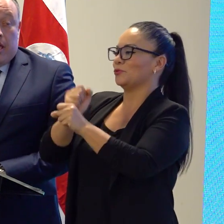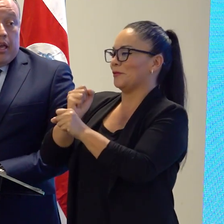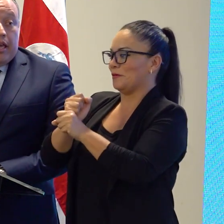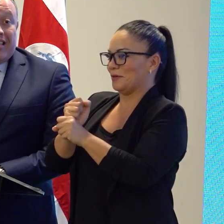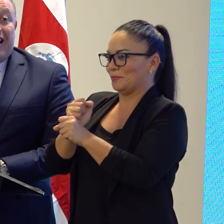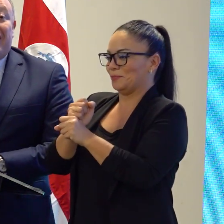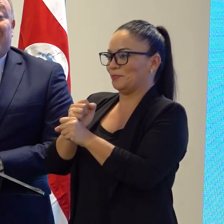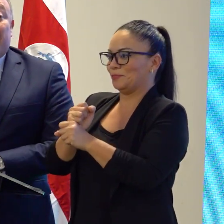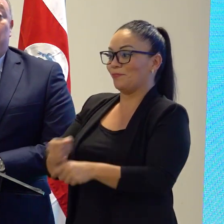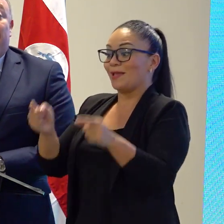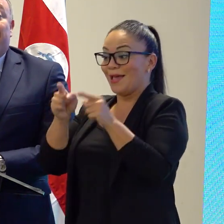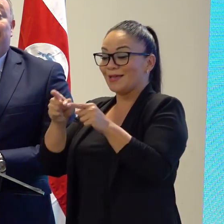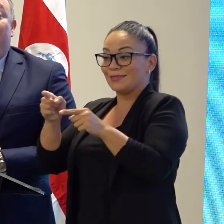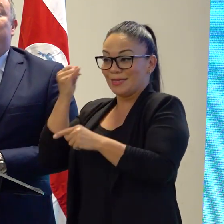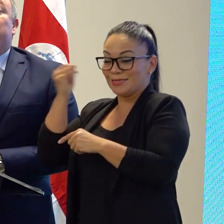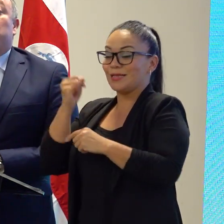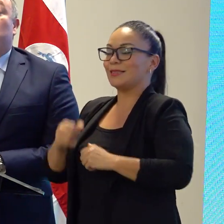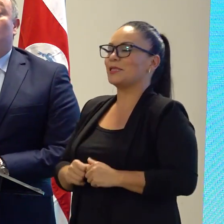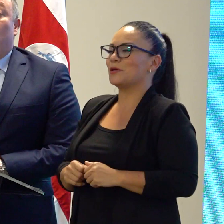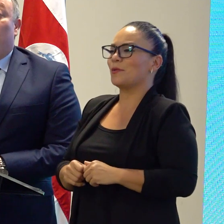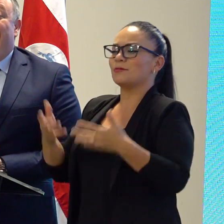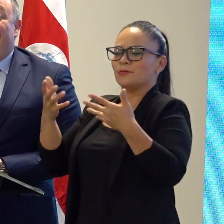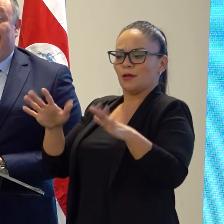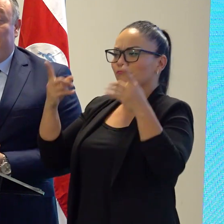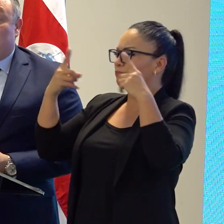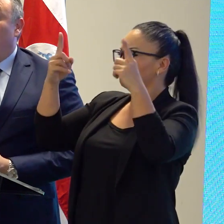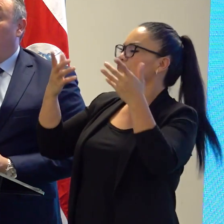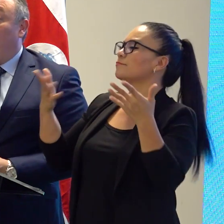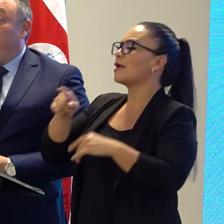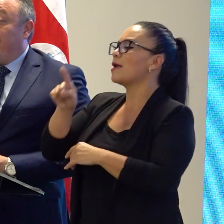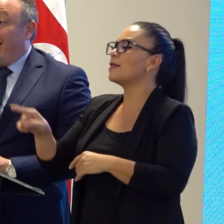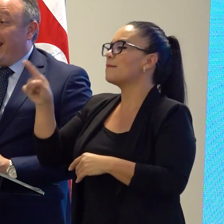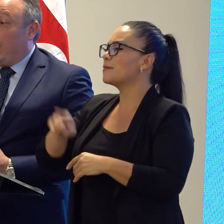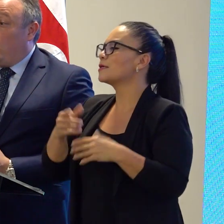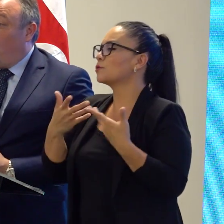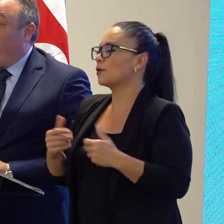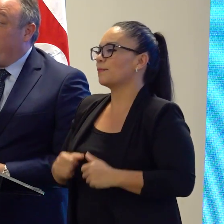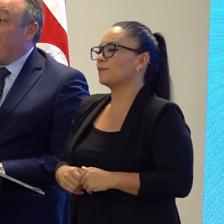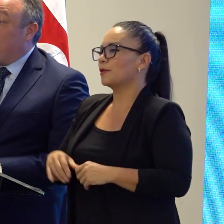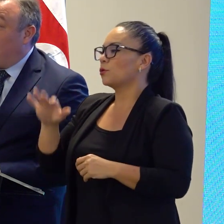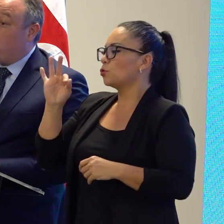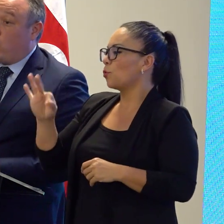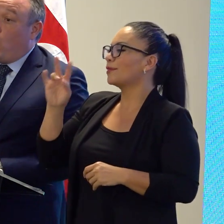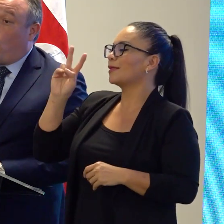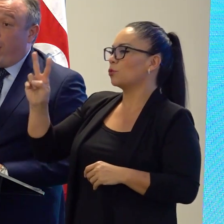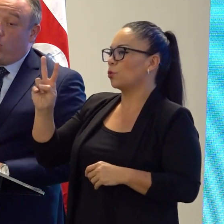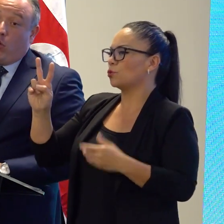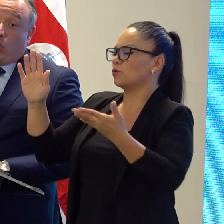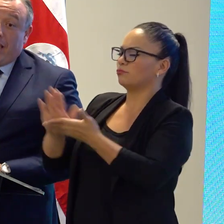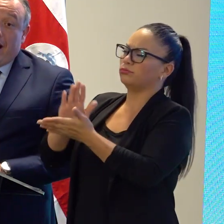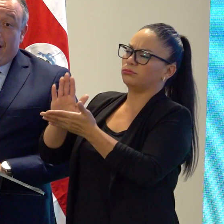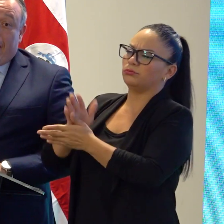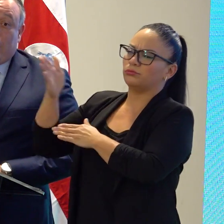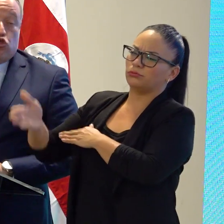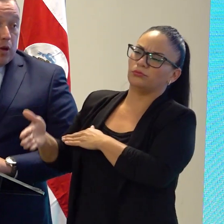y esa iniciativa ya ha permitido la eliminación de 92 cuellos